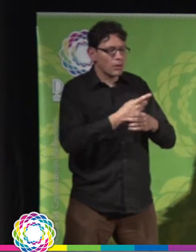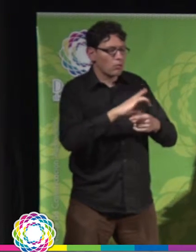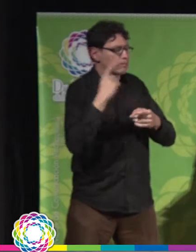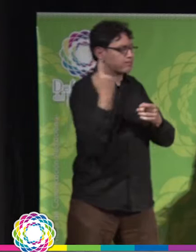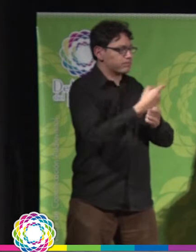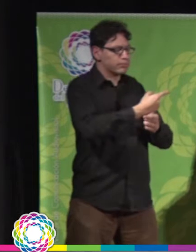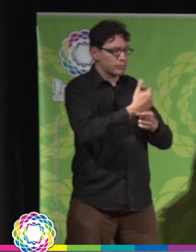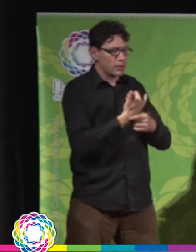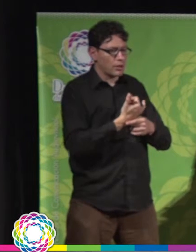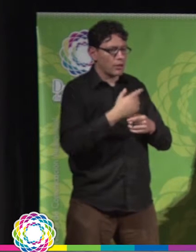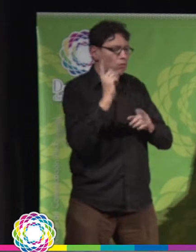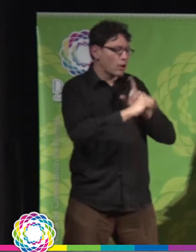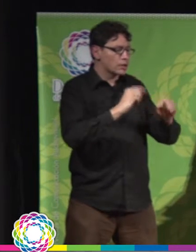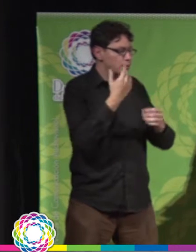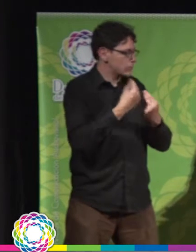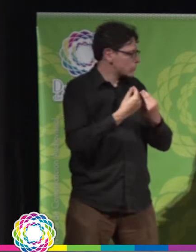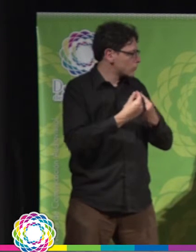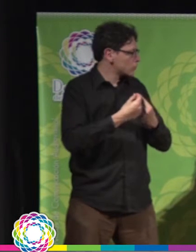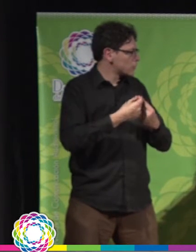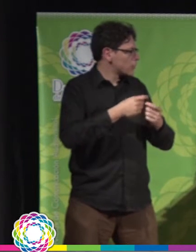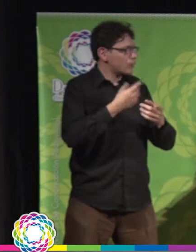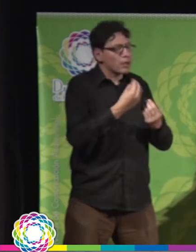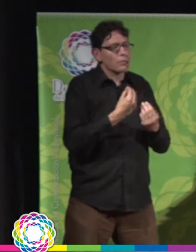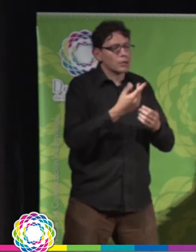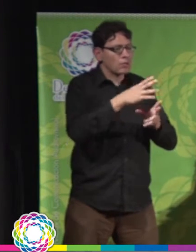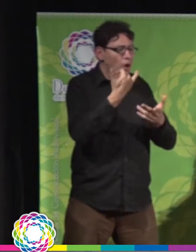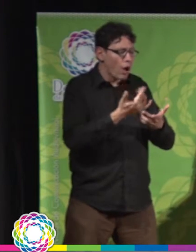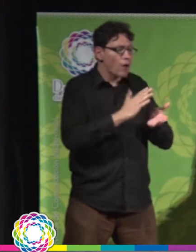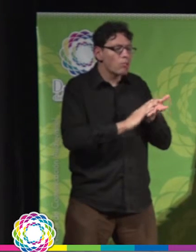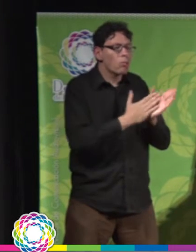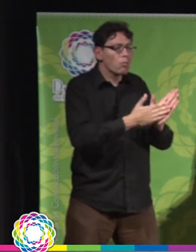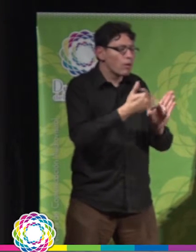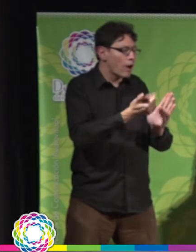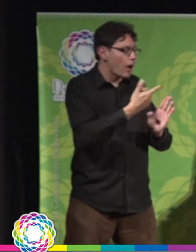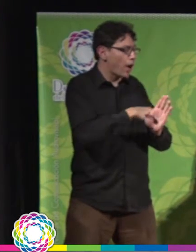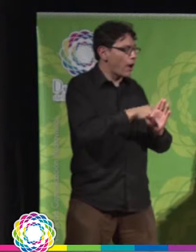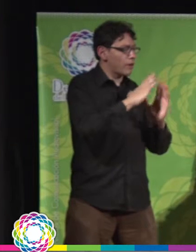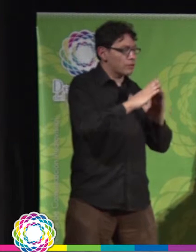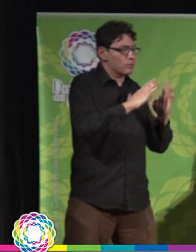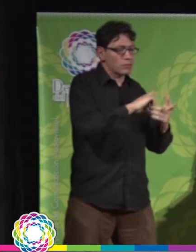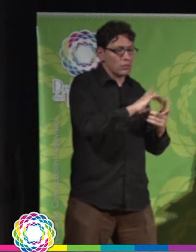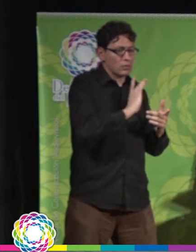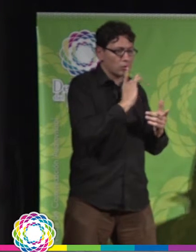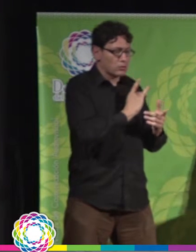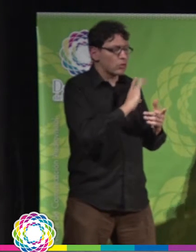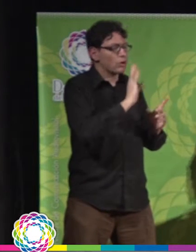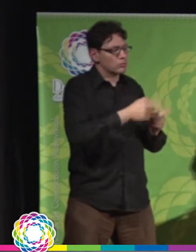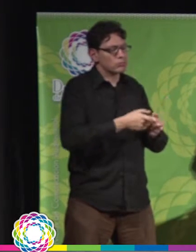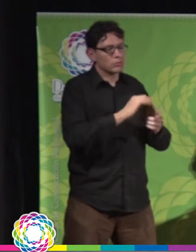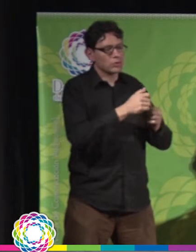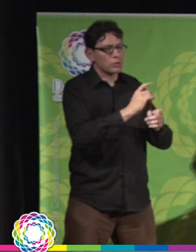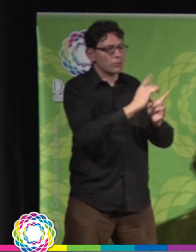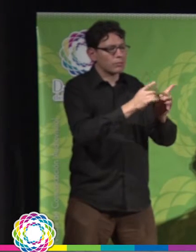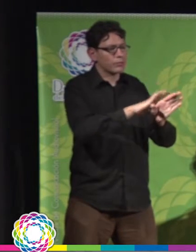situación se comprueba que devino de una situación intrafamiliar, ya ahí no aparecemos en los medios. Entonces la imagen del docente, ¿sí?, del docente